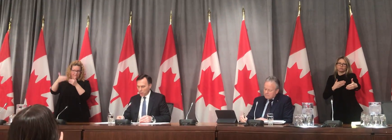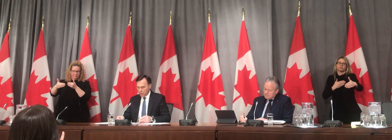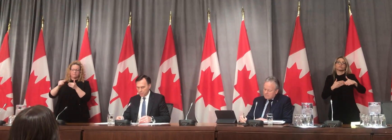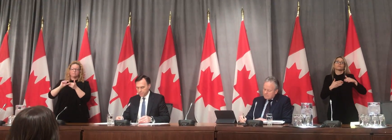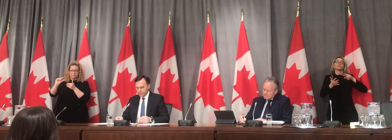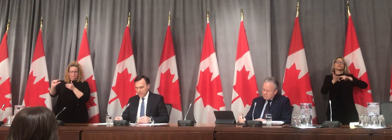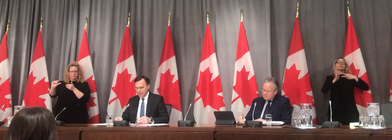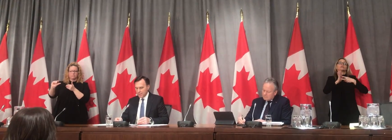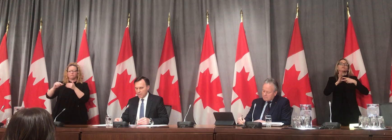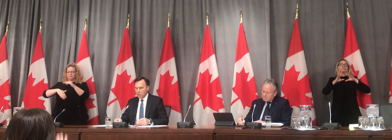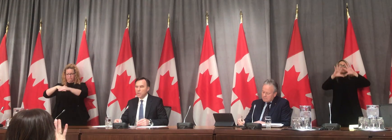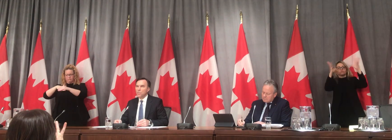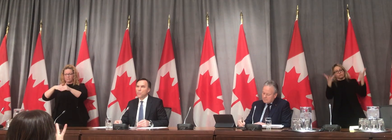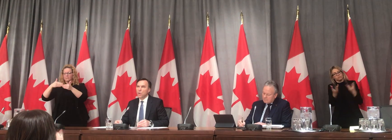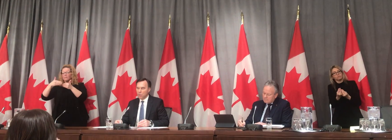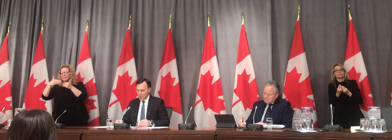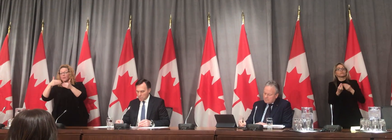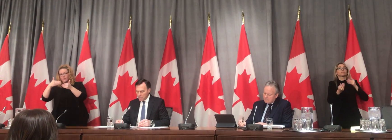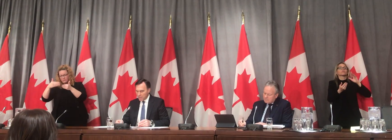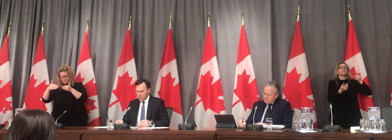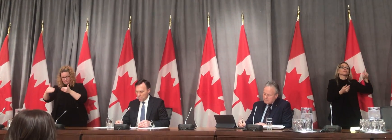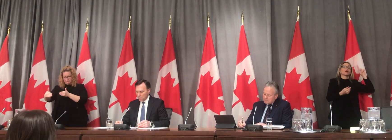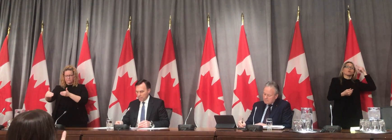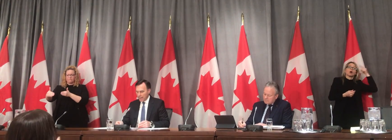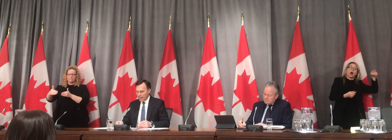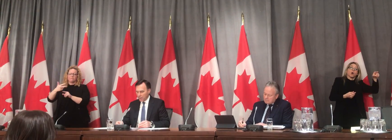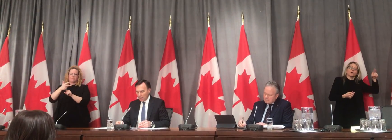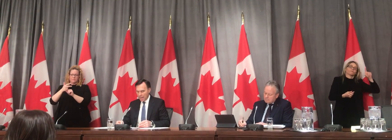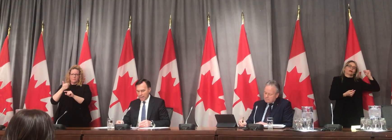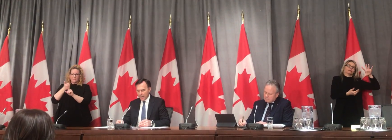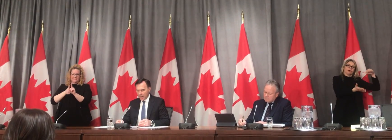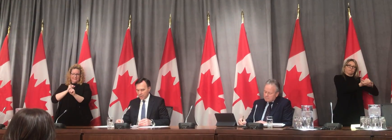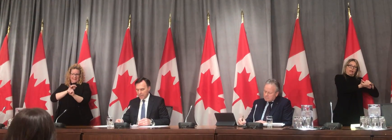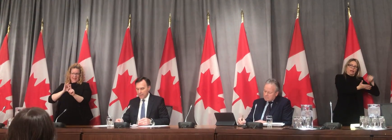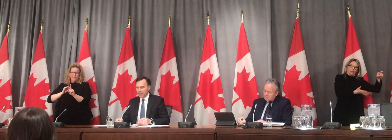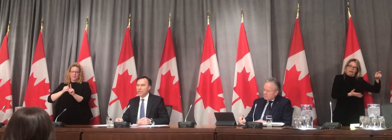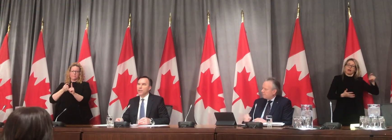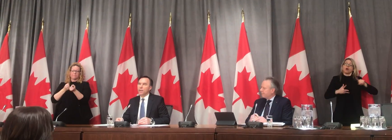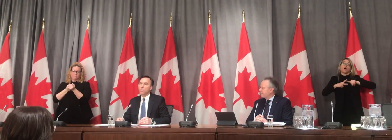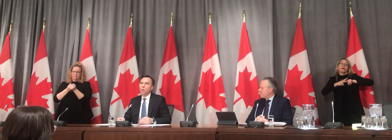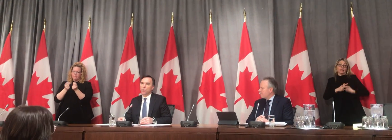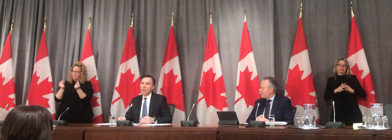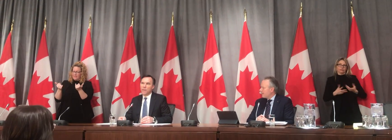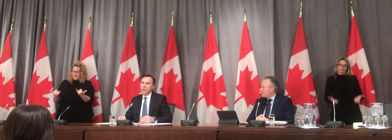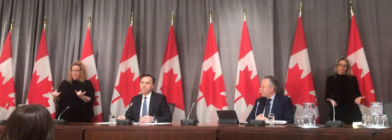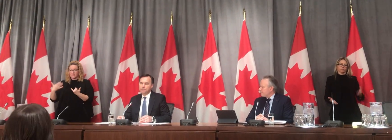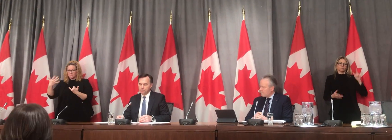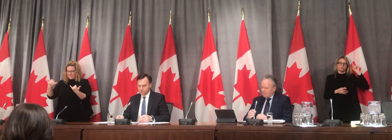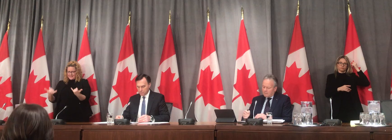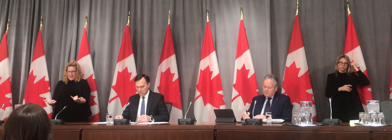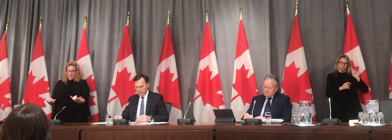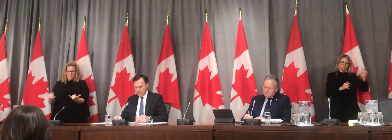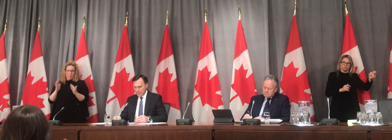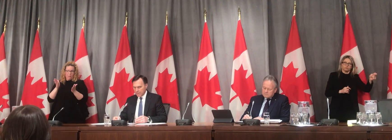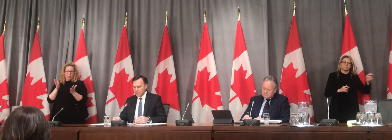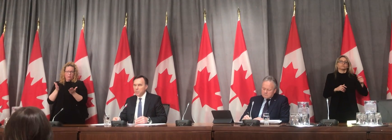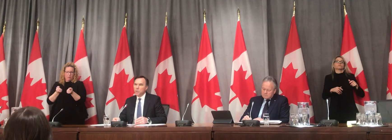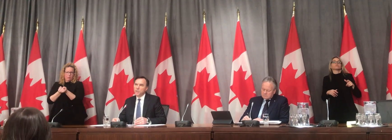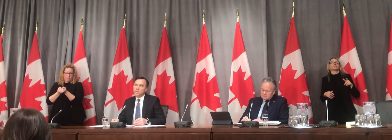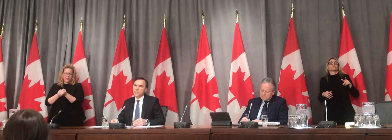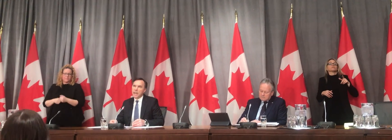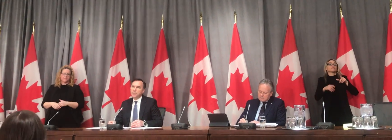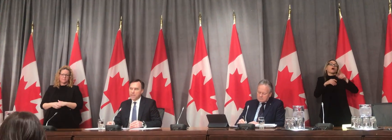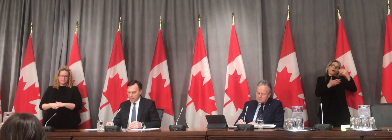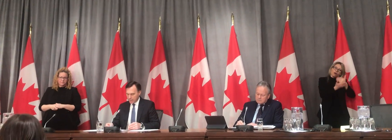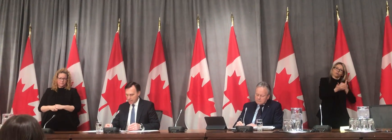000. Cela entre en vigueur immédiatement et aidera à garder les Canadiens au travail. This